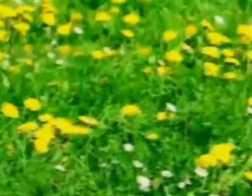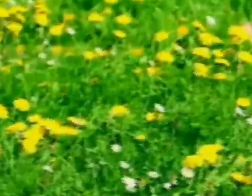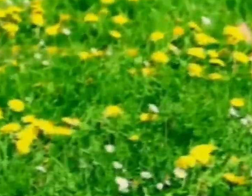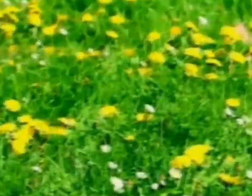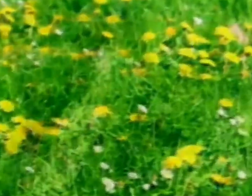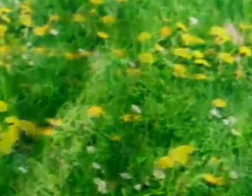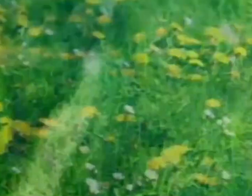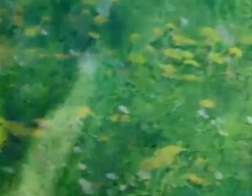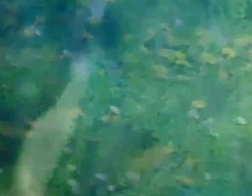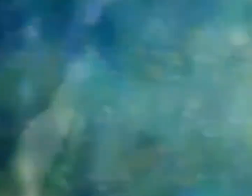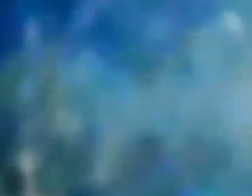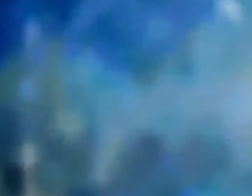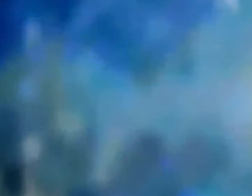आलोकित करने।